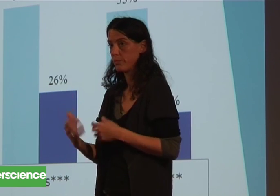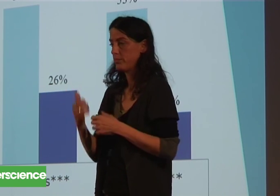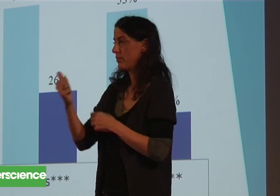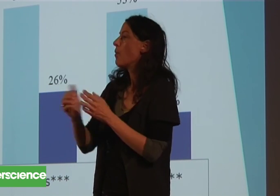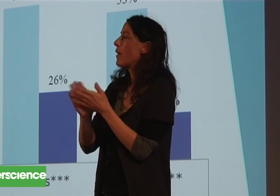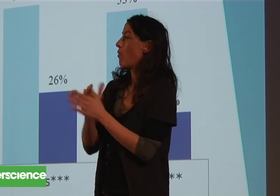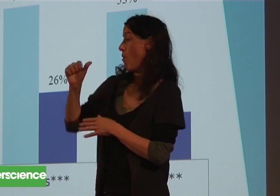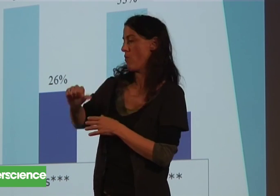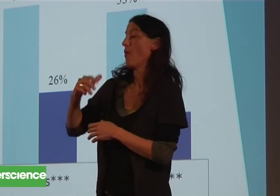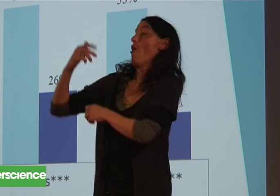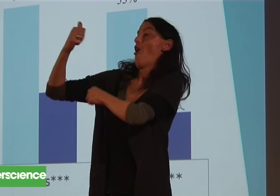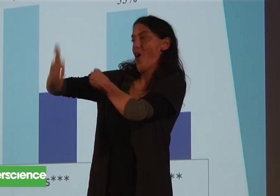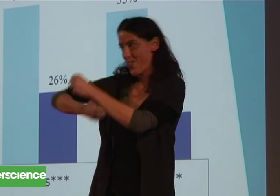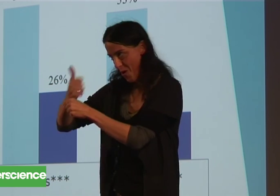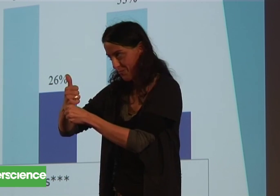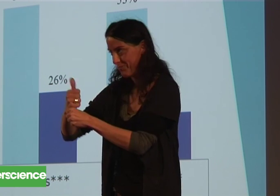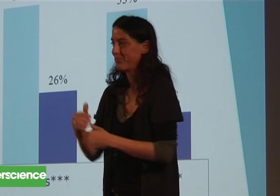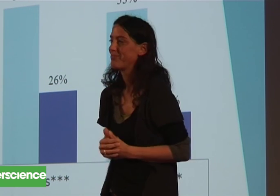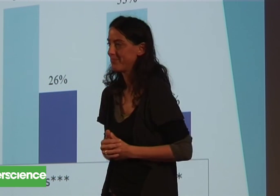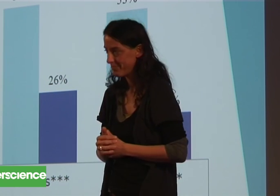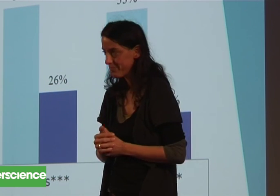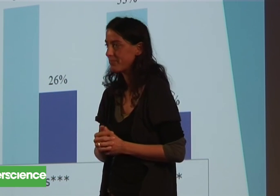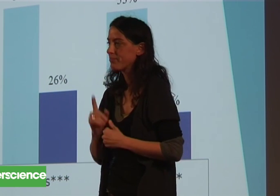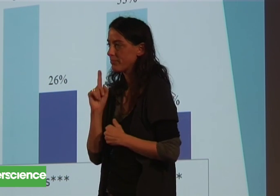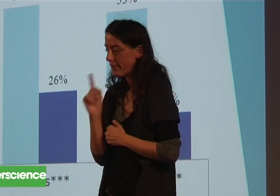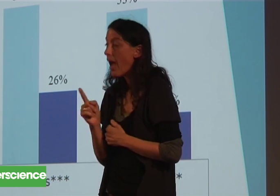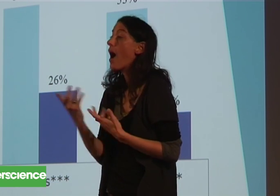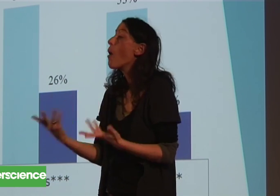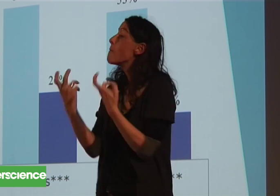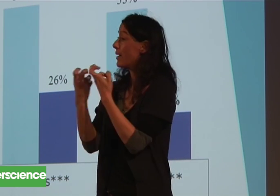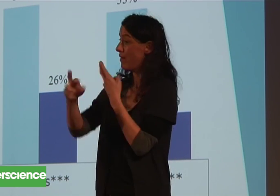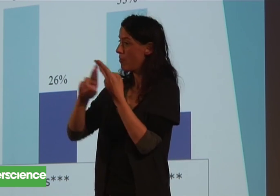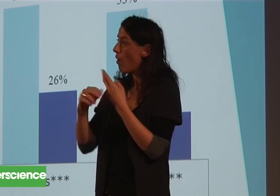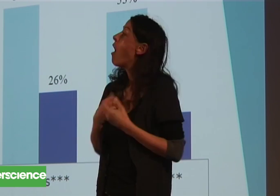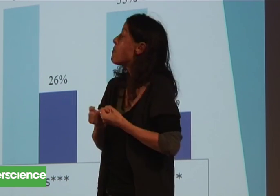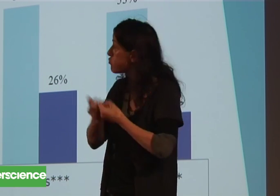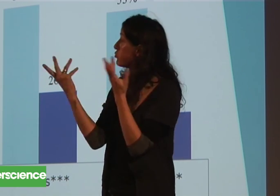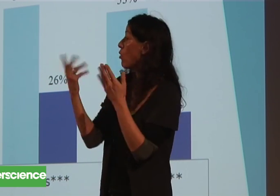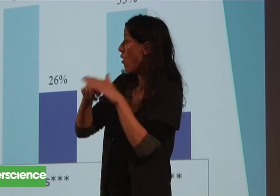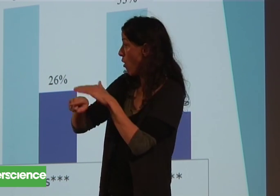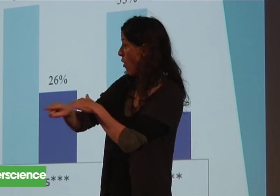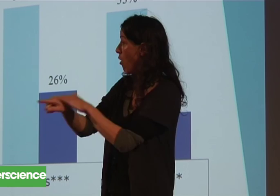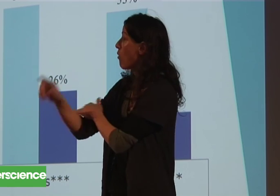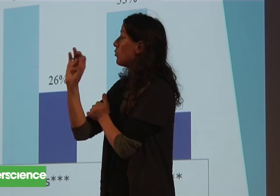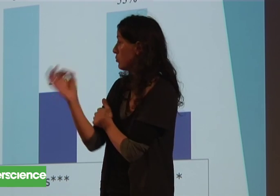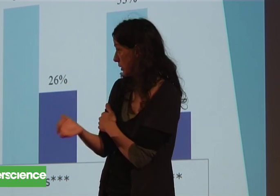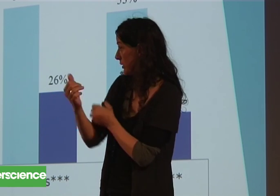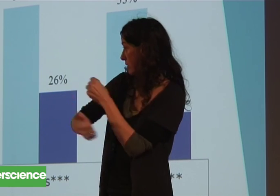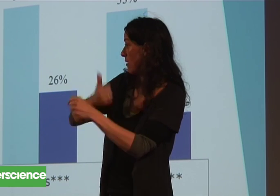que le multipartenariat, donc le fait d'avoir eu plusieurs partenaires, et le nombre de nouveaux partenaires au cours des 12 derniers mois sont